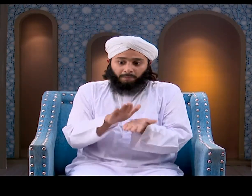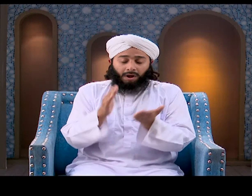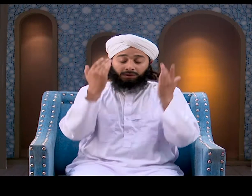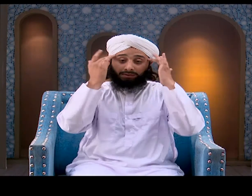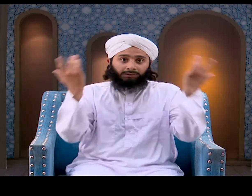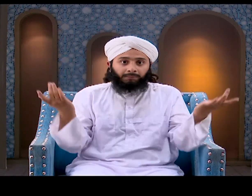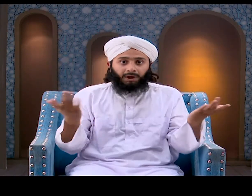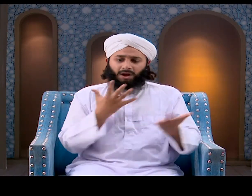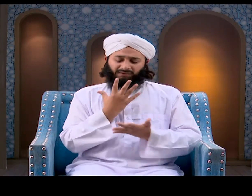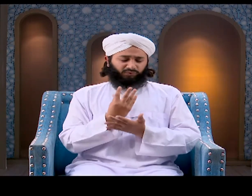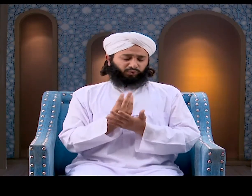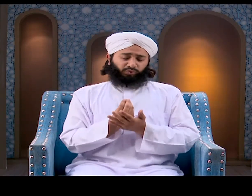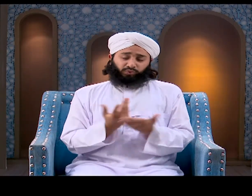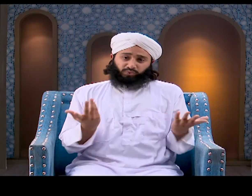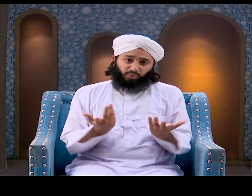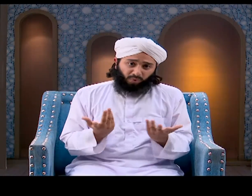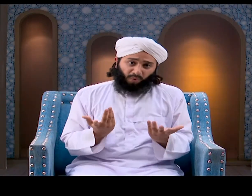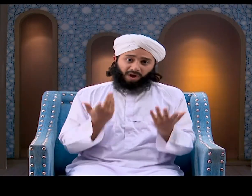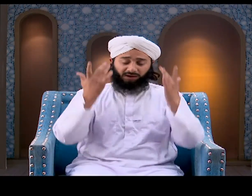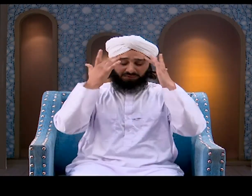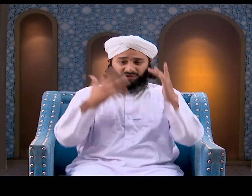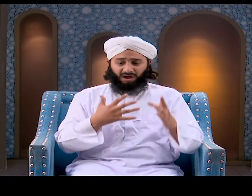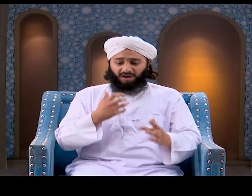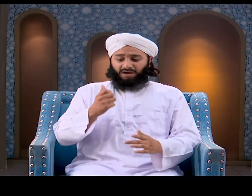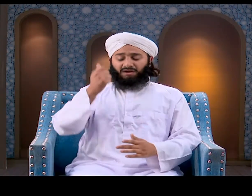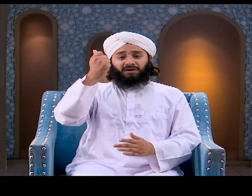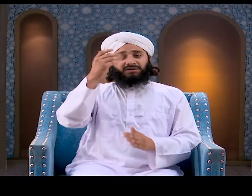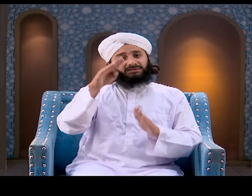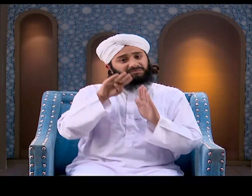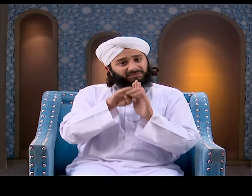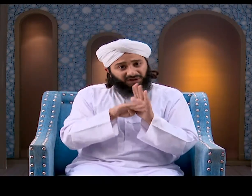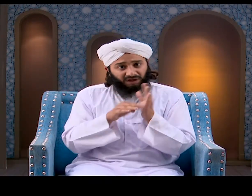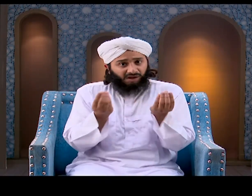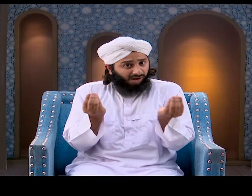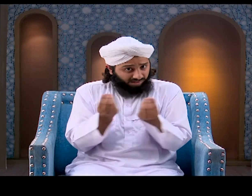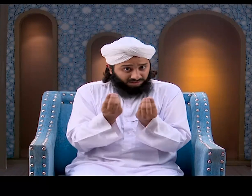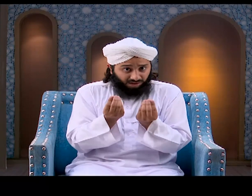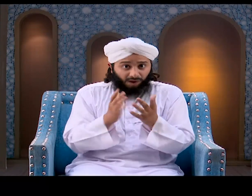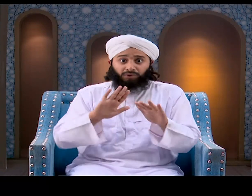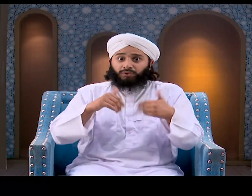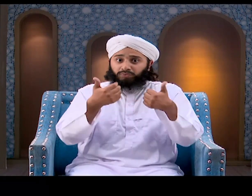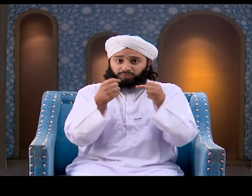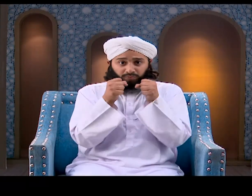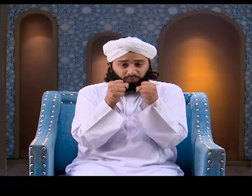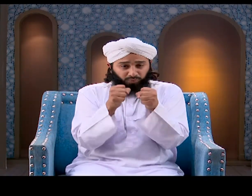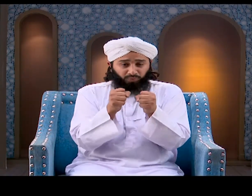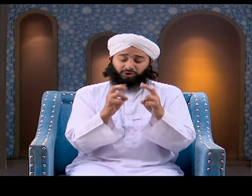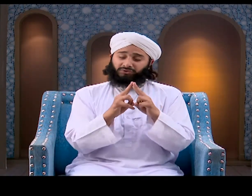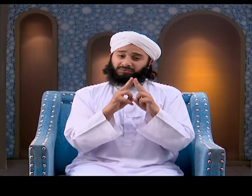جائیں گے۔ ہائے ہائے، نہ جانے موت کے وقت نزا کی حالت میں ہمارے ساتھ آسانی والا معاملہ کیا جائے گا یا سخت شدت